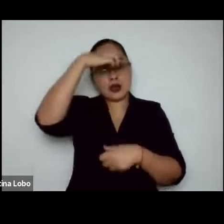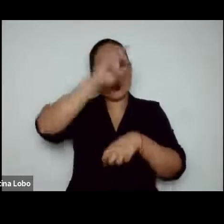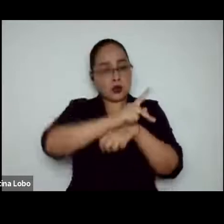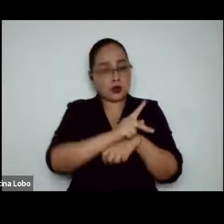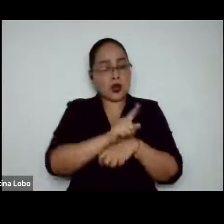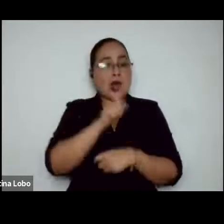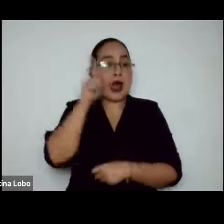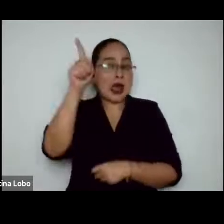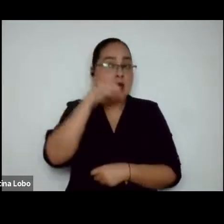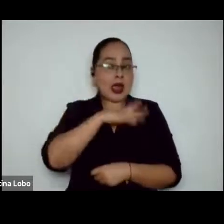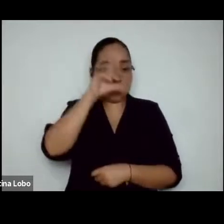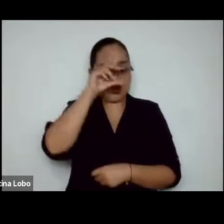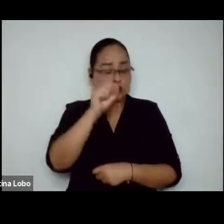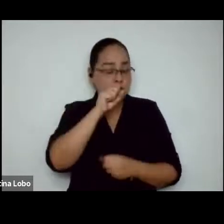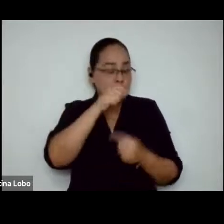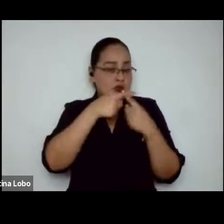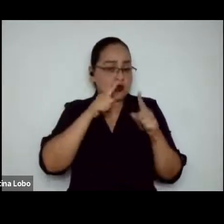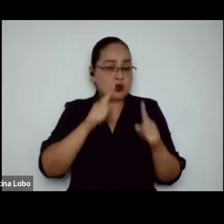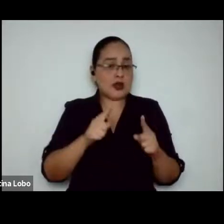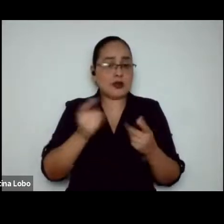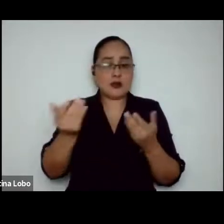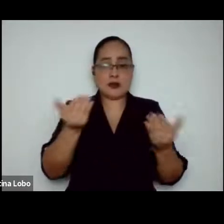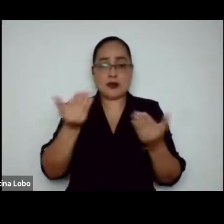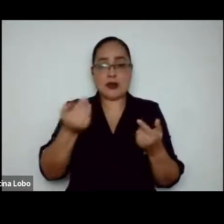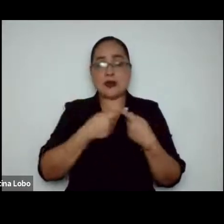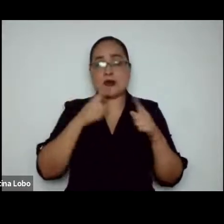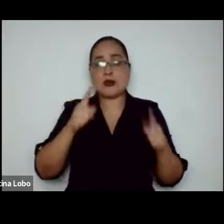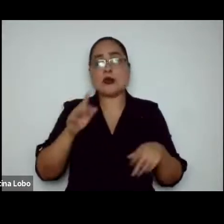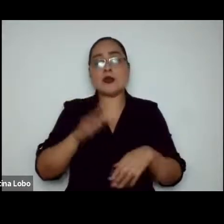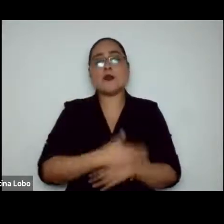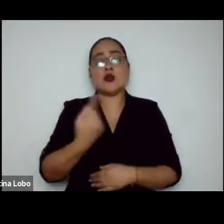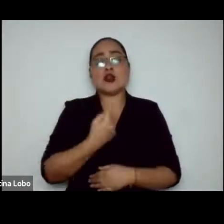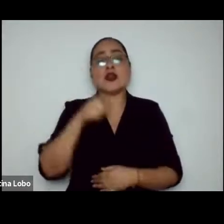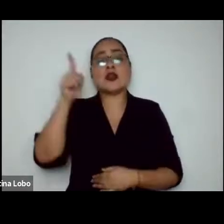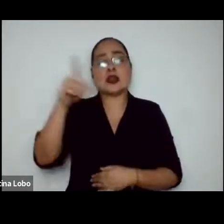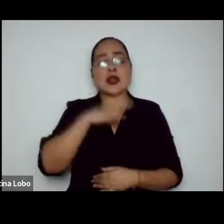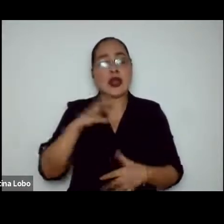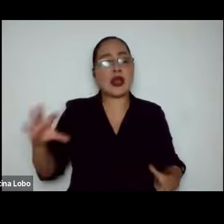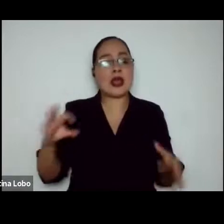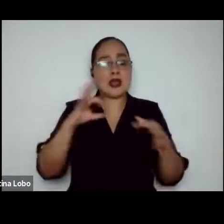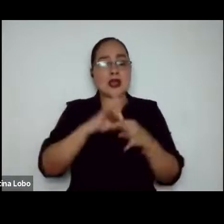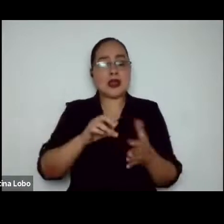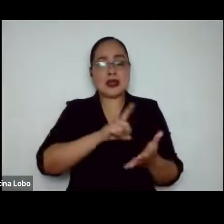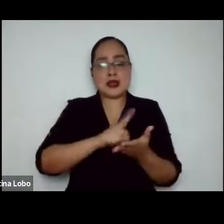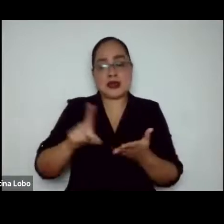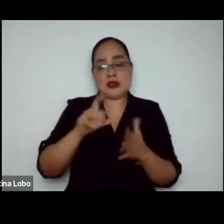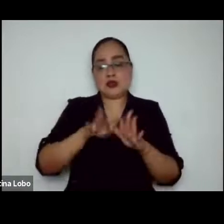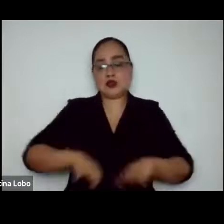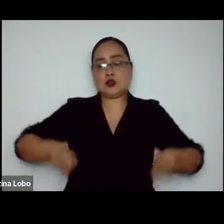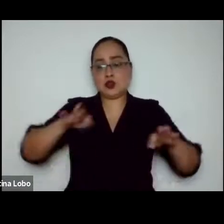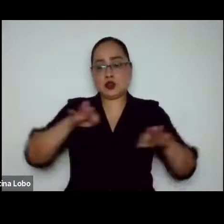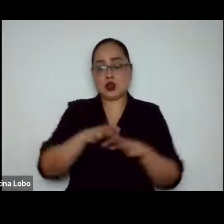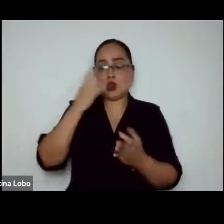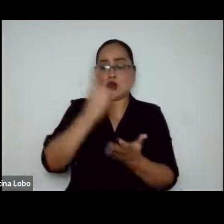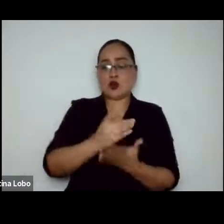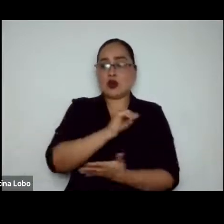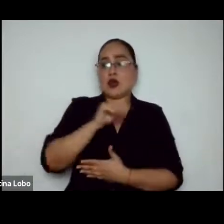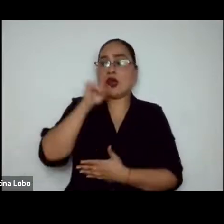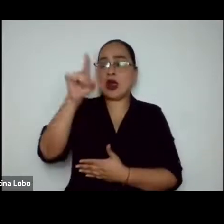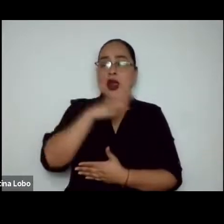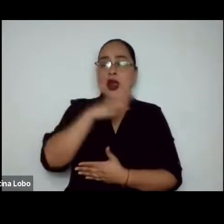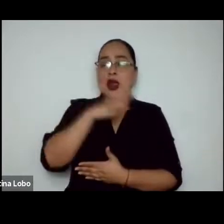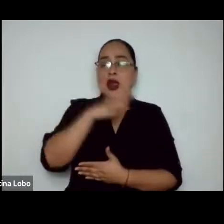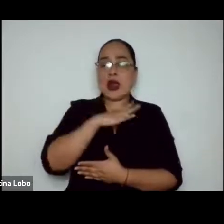que estas obligaciones que sustentan, a las que dan pie los derechos fundamentales, no son solo frente al Estado, sino también frente a